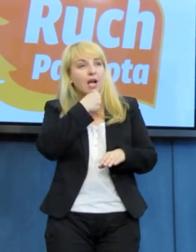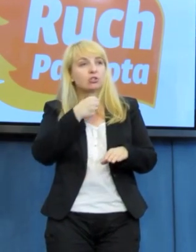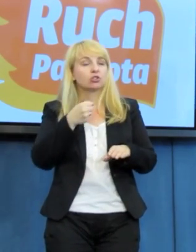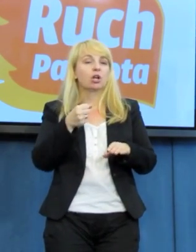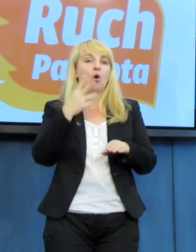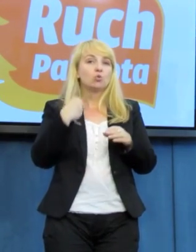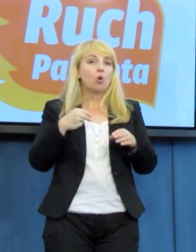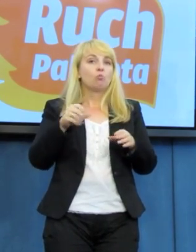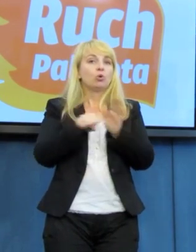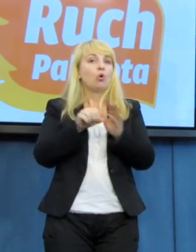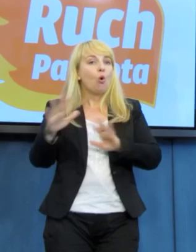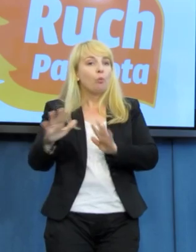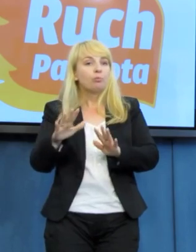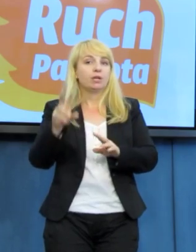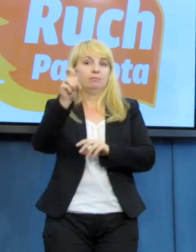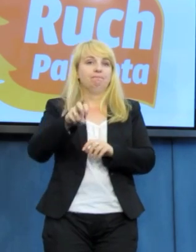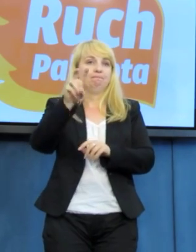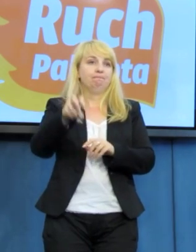starców.